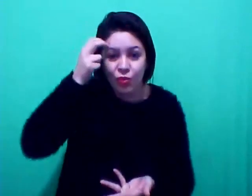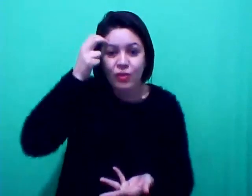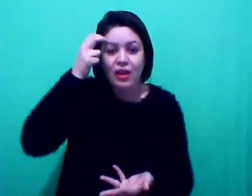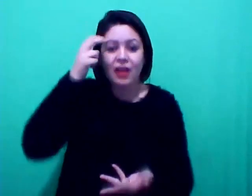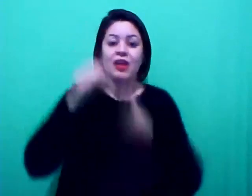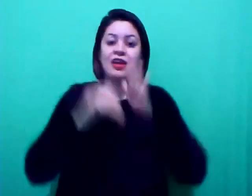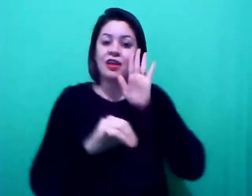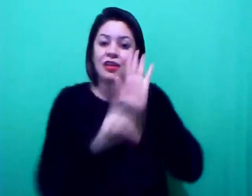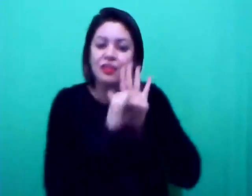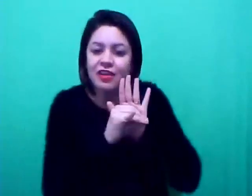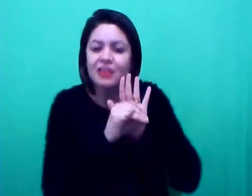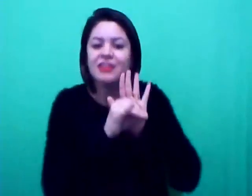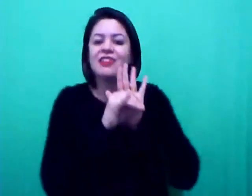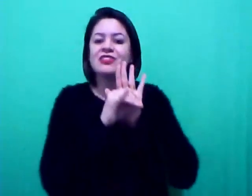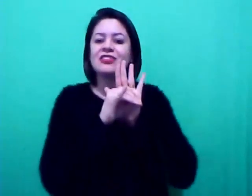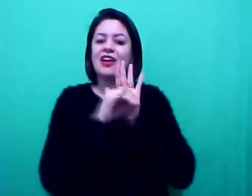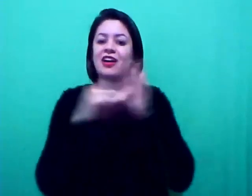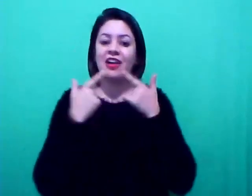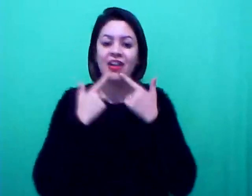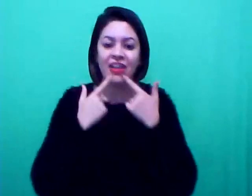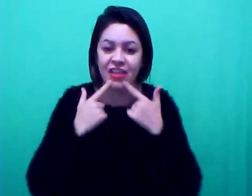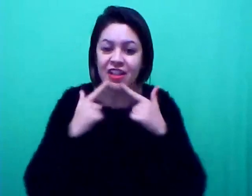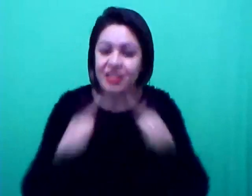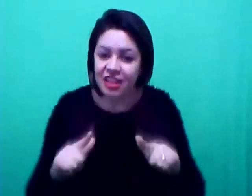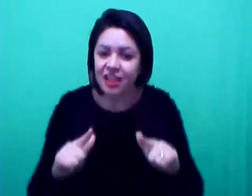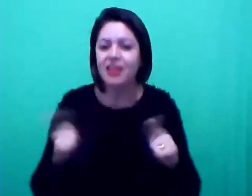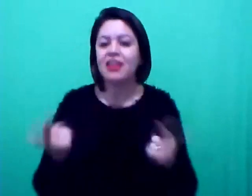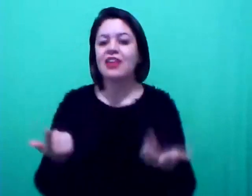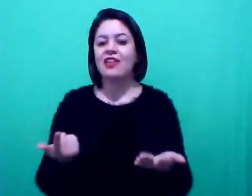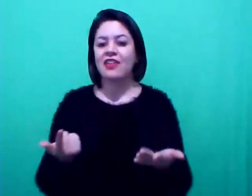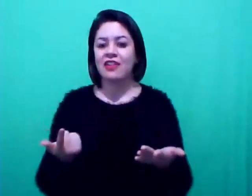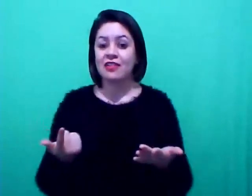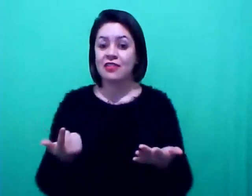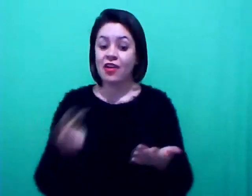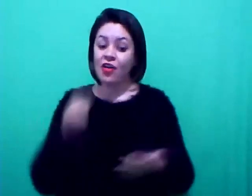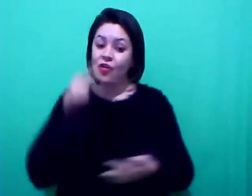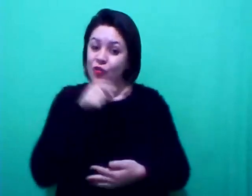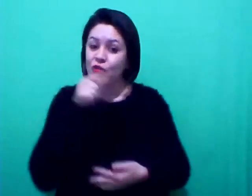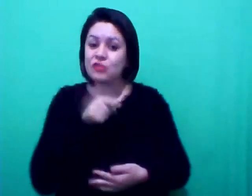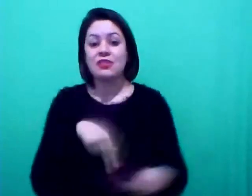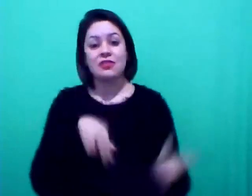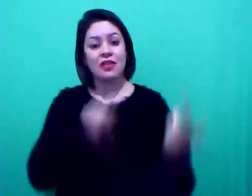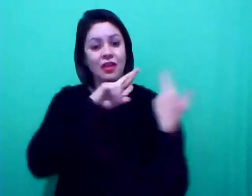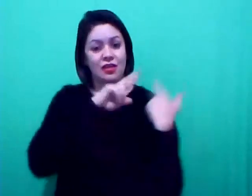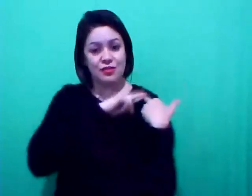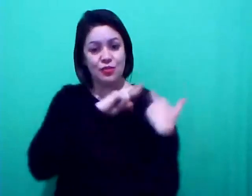sobre a sua cultura, sobre a sua identidade, sobre a sua língua, vocês têm